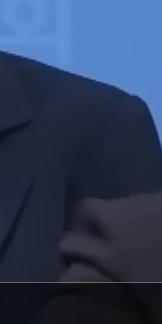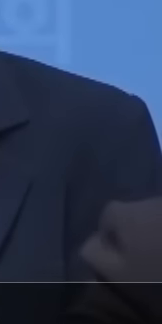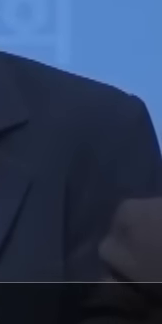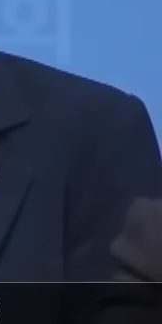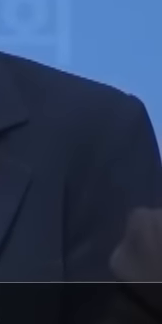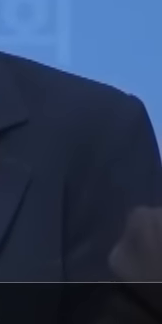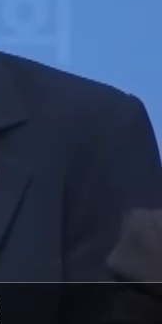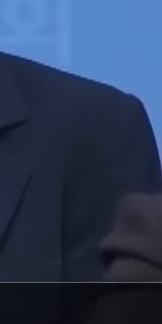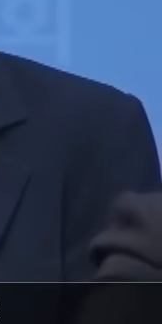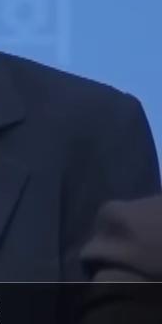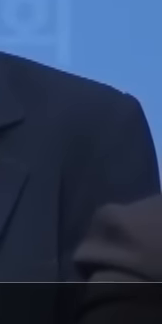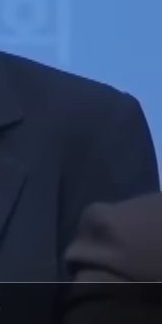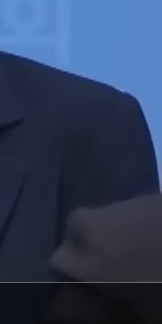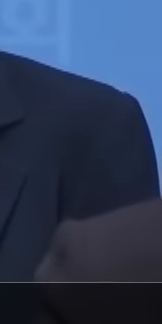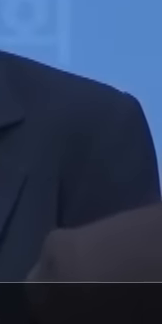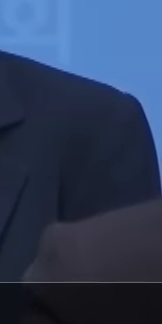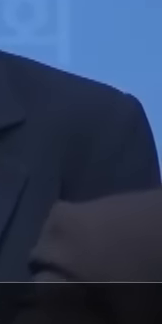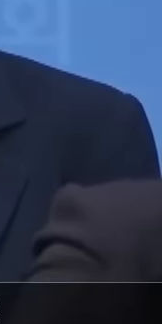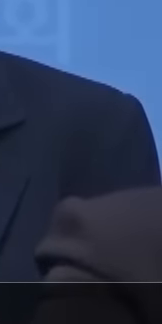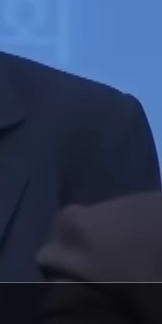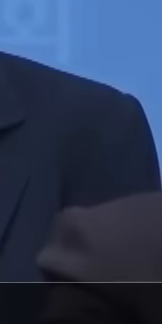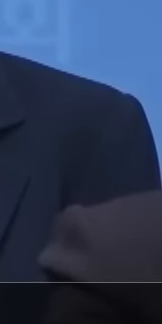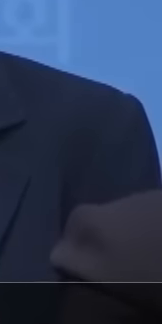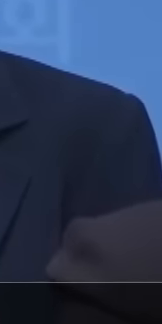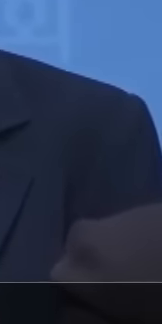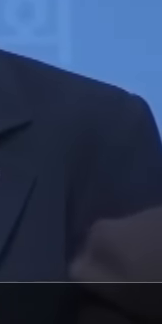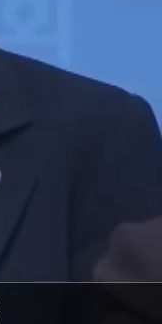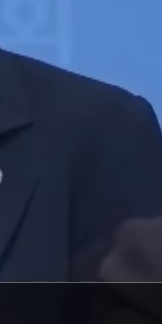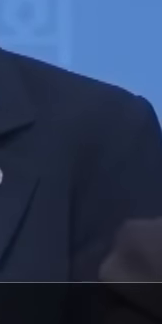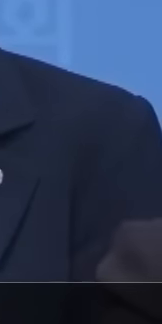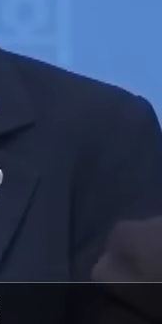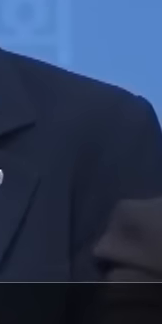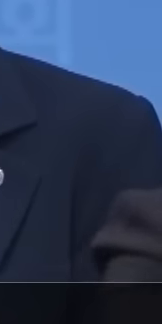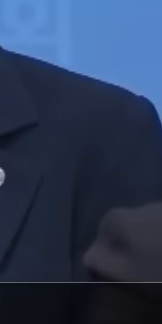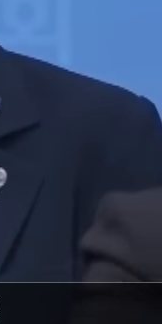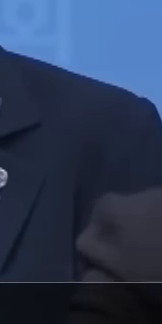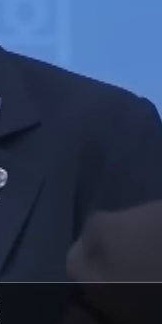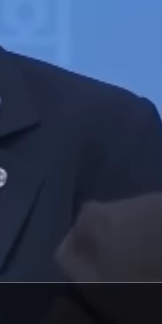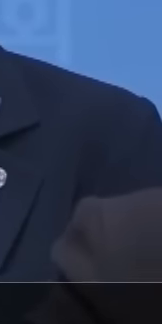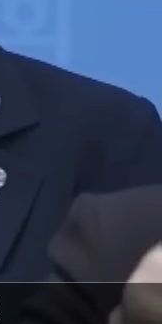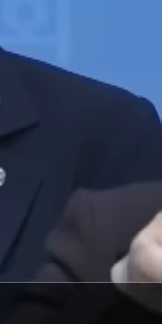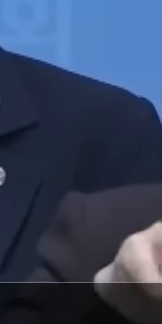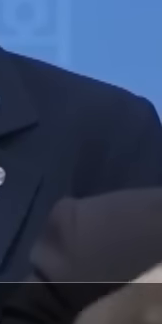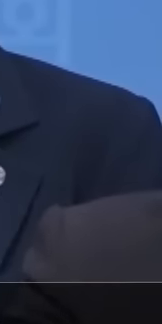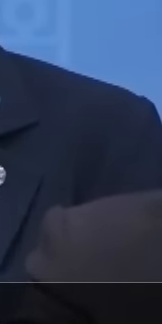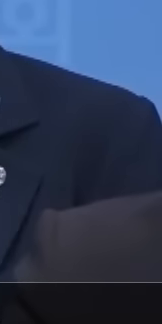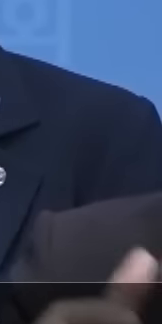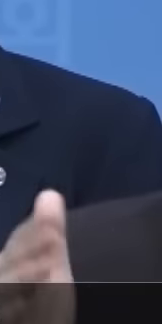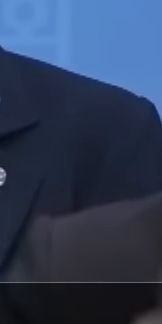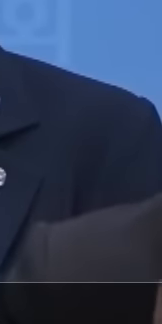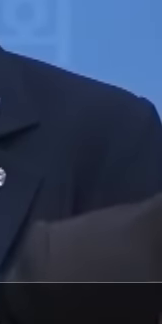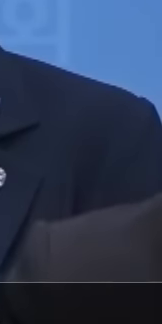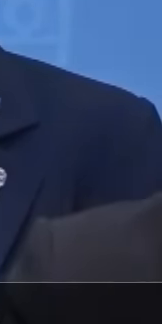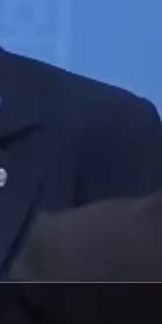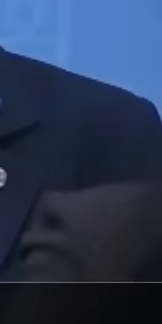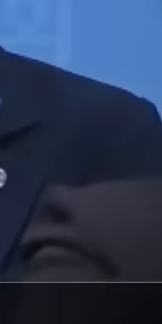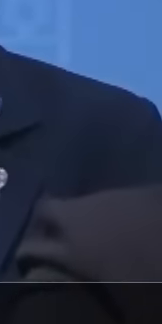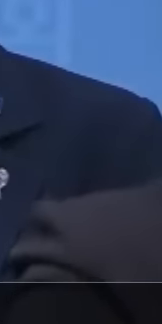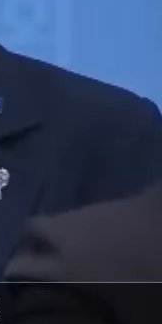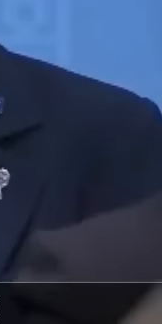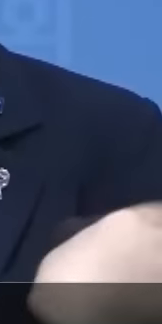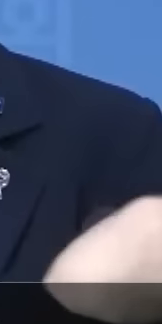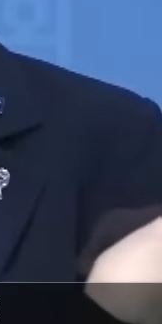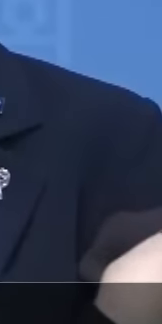둘, 경찰과의 협의라는 명목으로 국정원이 경찰 수사의 지휘자로 나서서